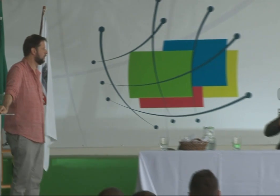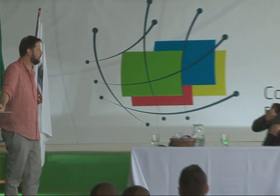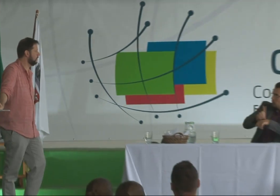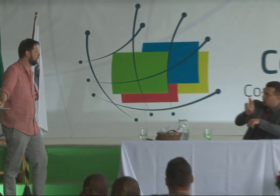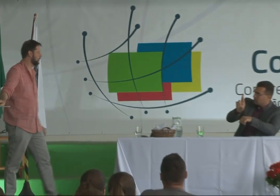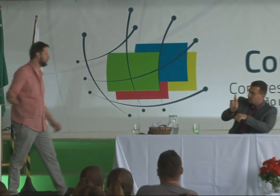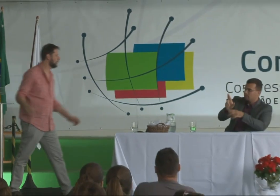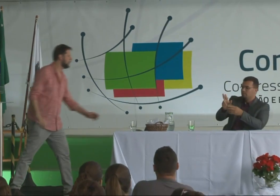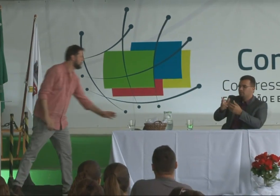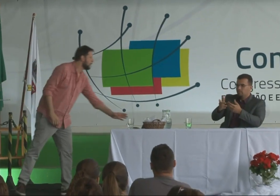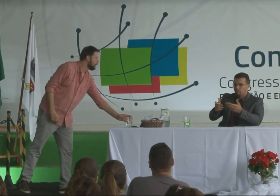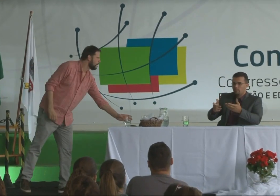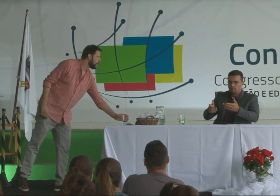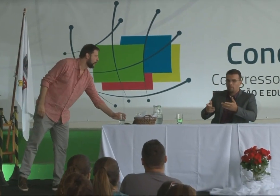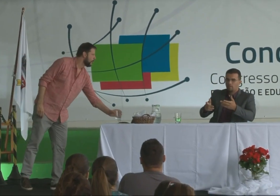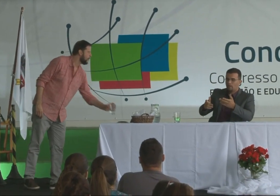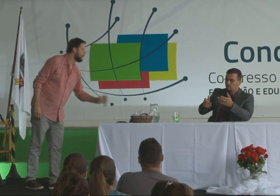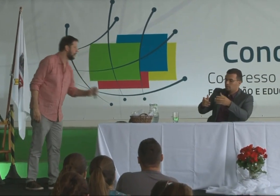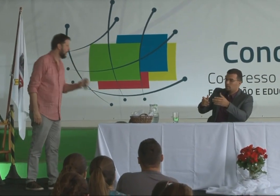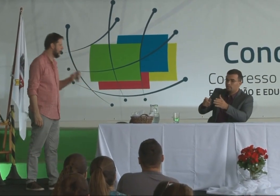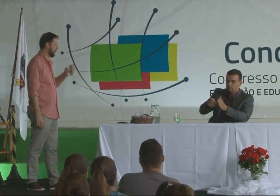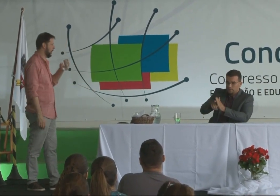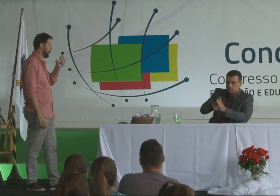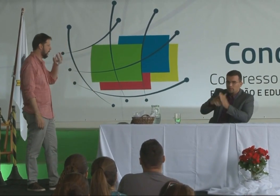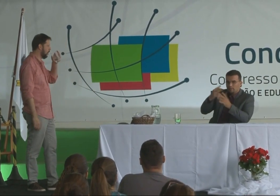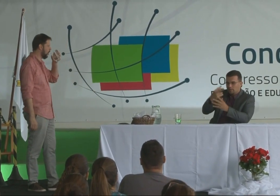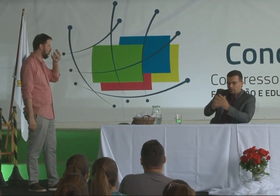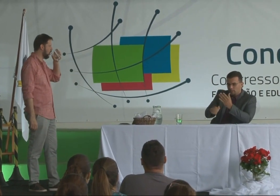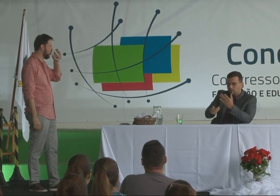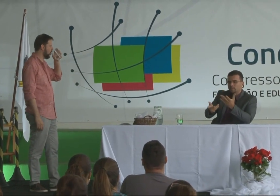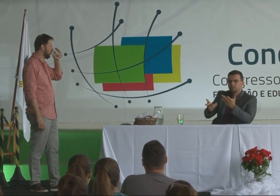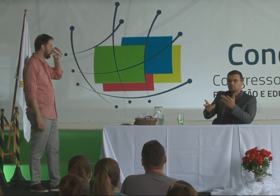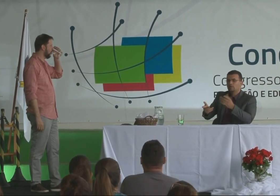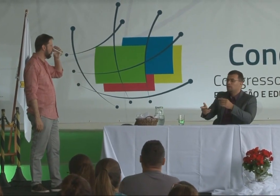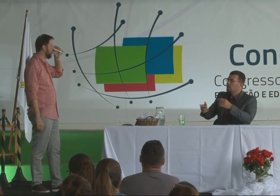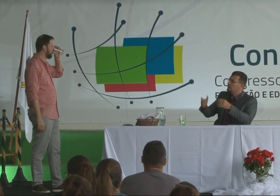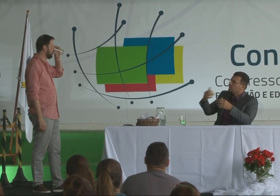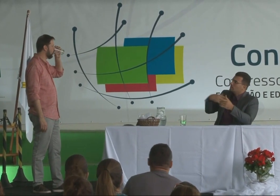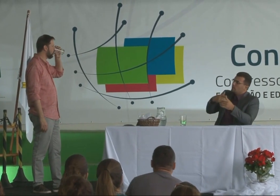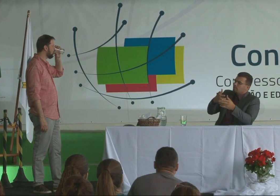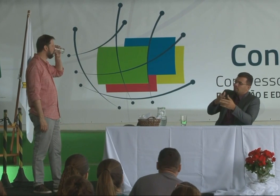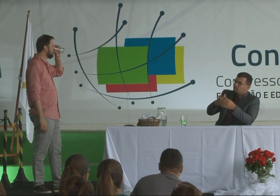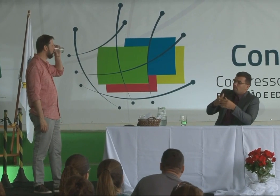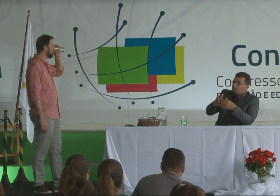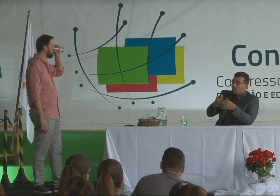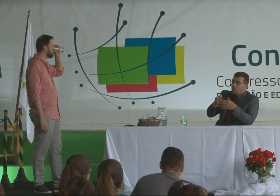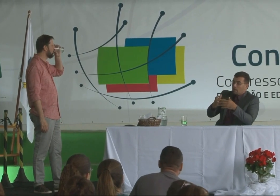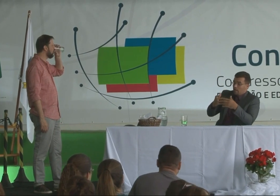Então, eu estou no doutorado. A minha pesquisa é voltada para a questão bilíngue.